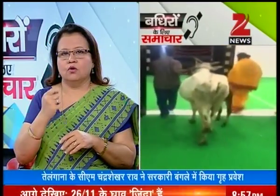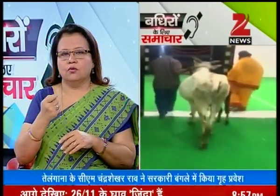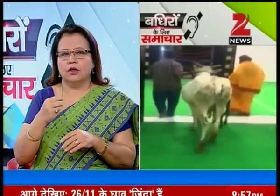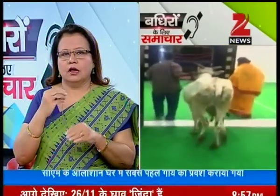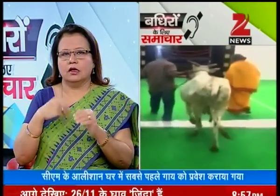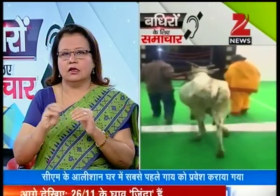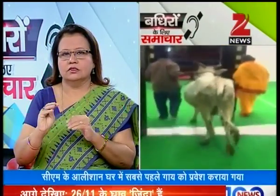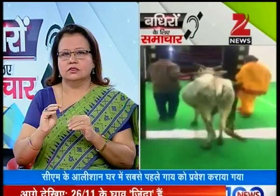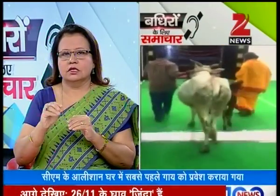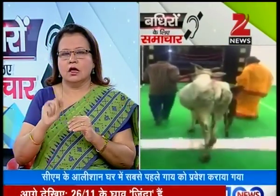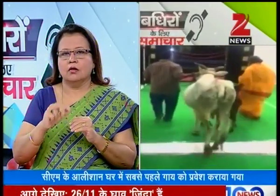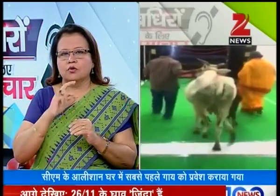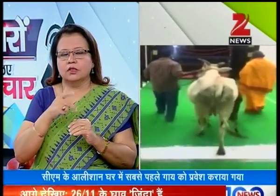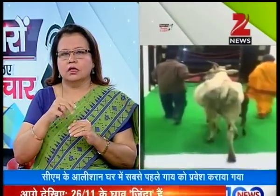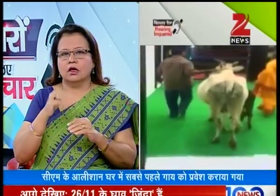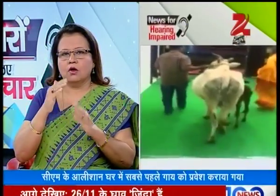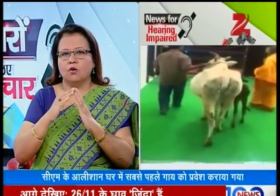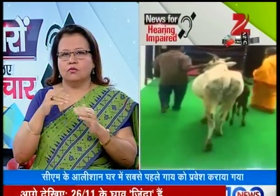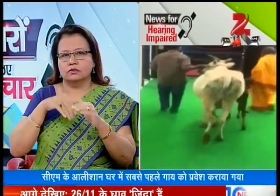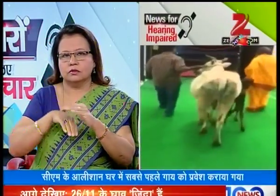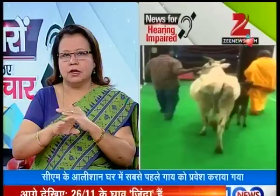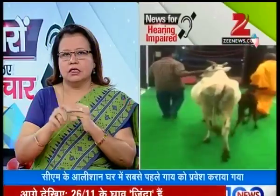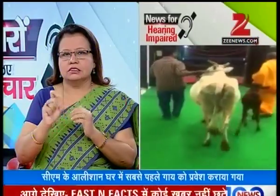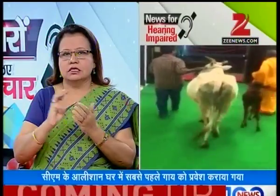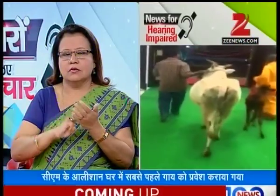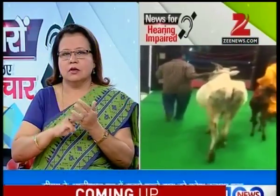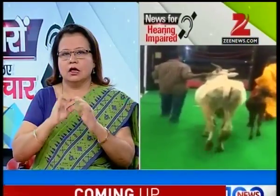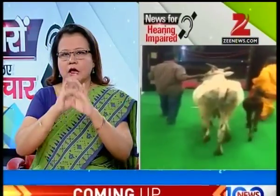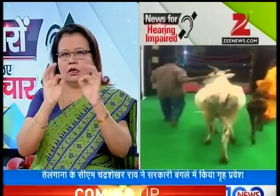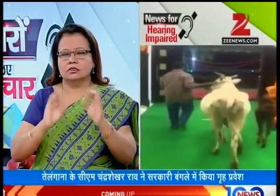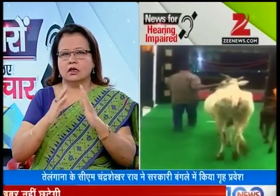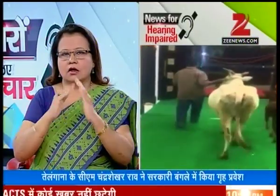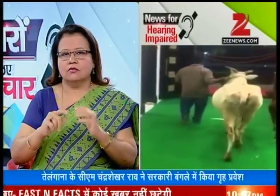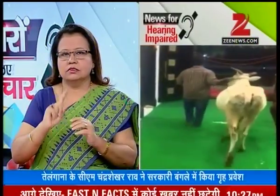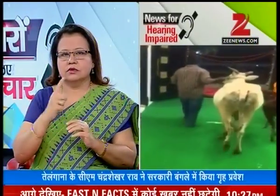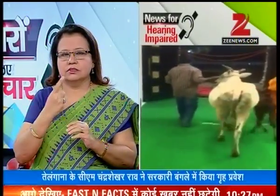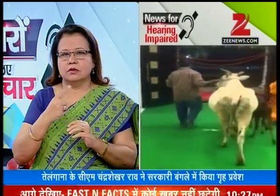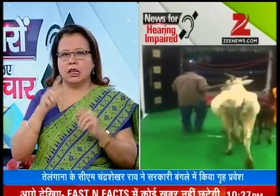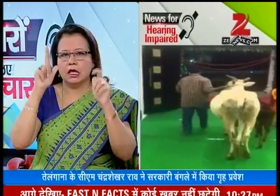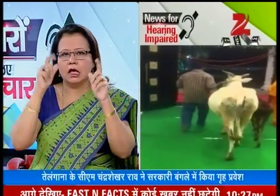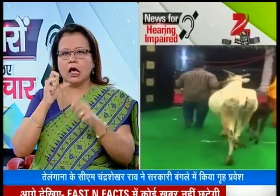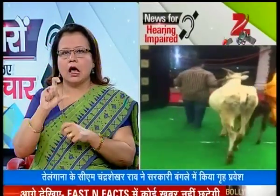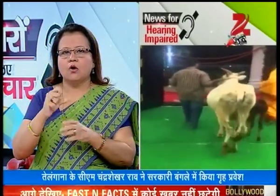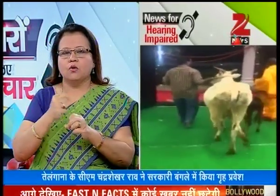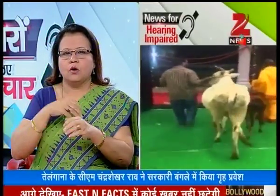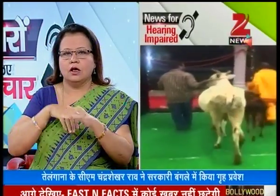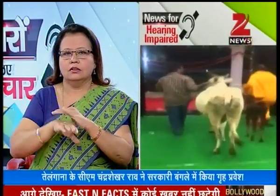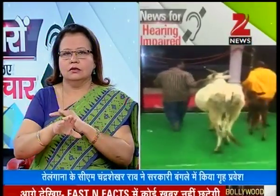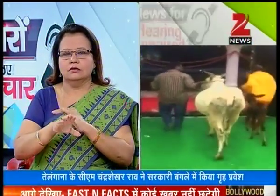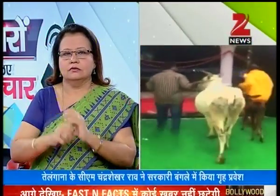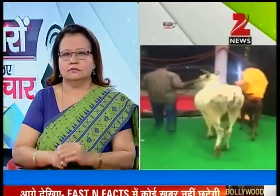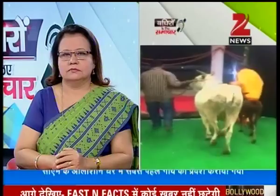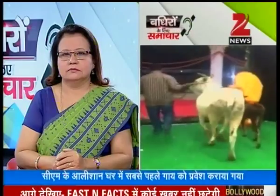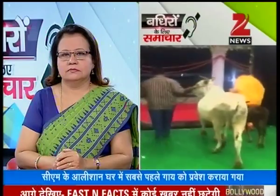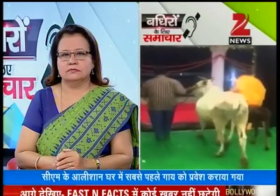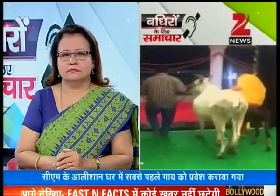खर्च आया है आपको बता दें गृह प्रवेश से पहले सीएम राव के आलिशान घर में सबसे पहले गाय का प्रवेश कराया